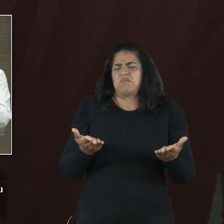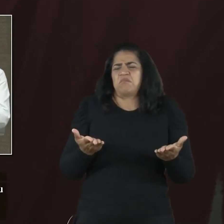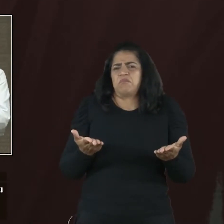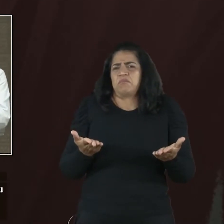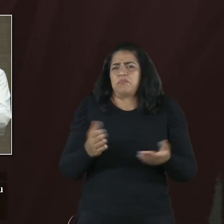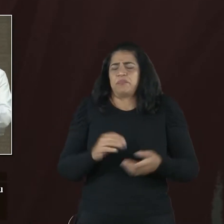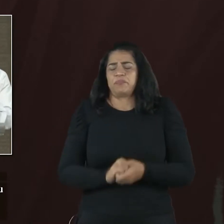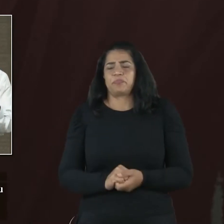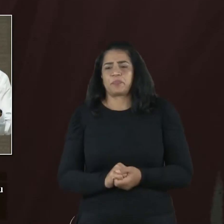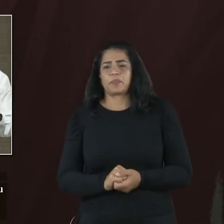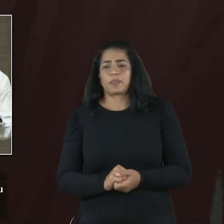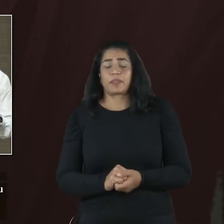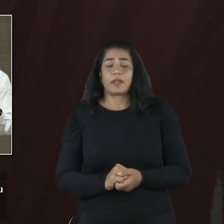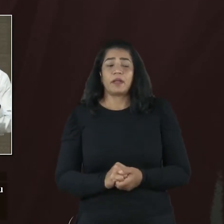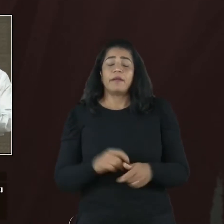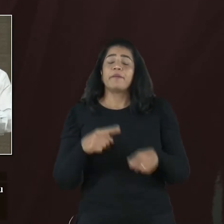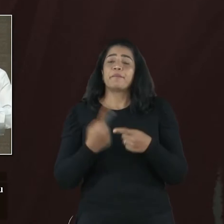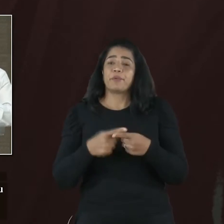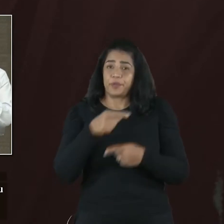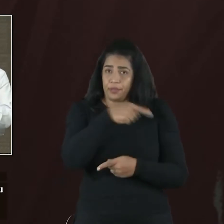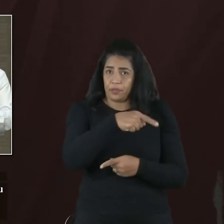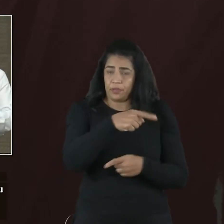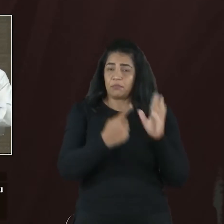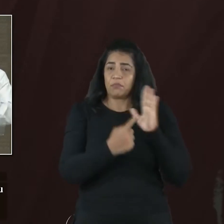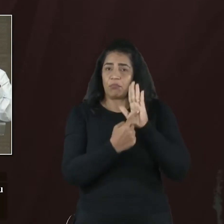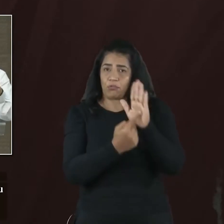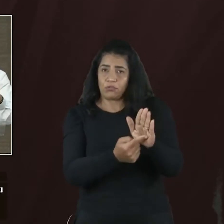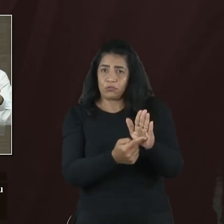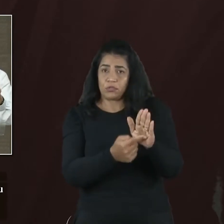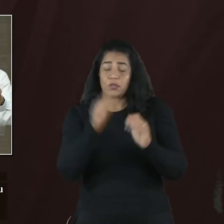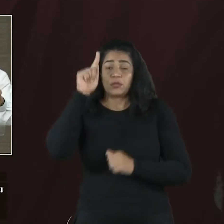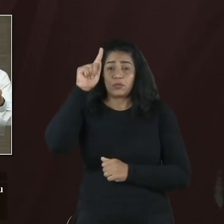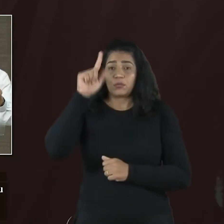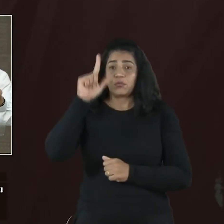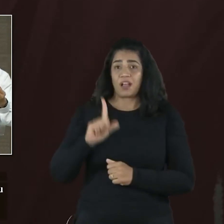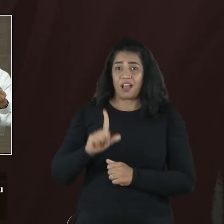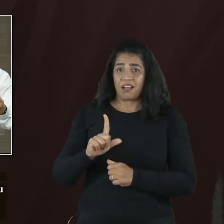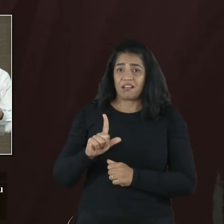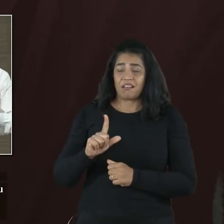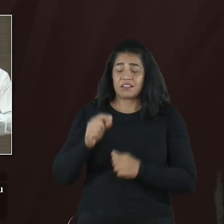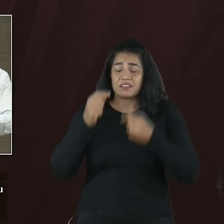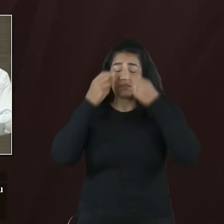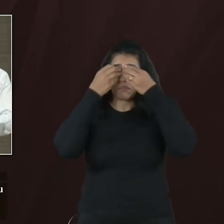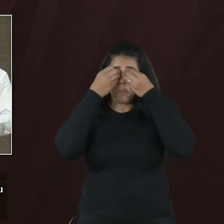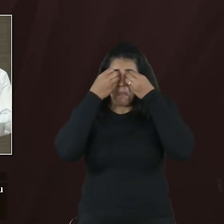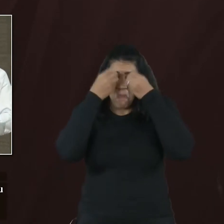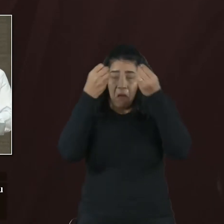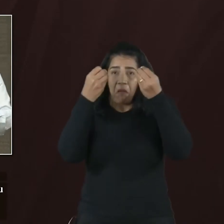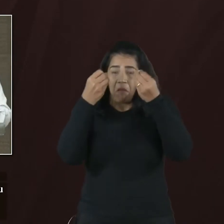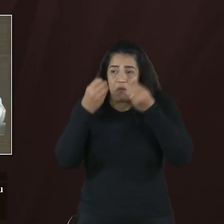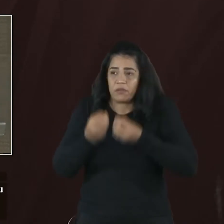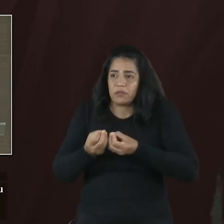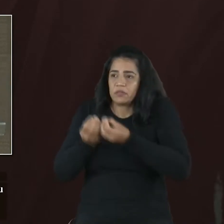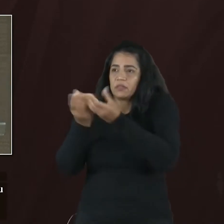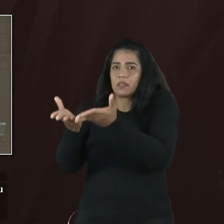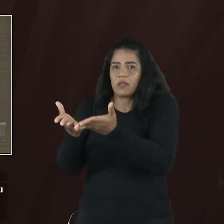olhos, porque aqui fala que os Gálatas dariam os seus próprios olhos para dar para Paulo, né? E ele então foi procurar